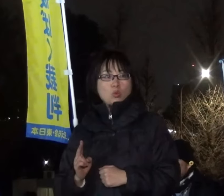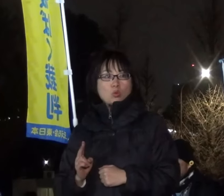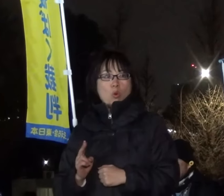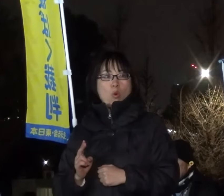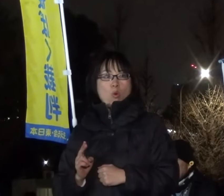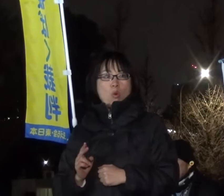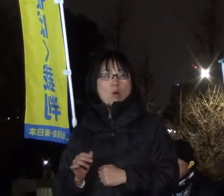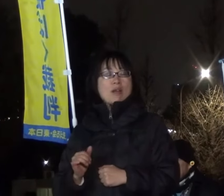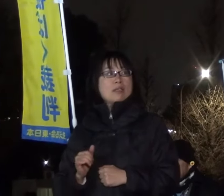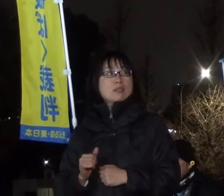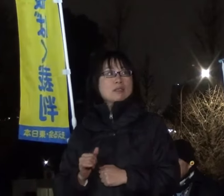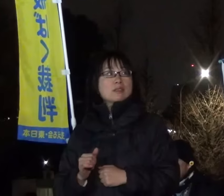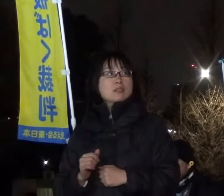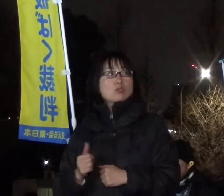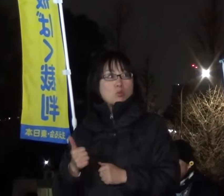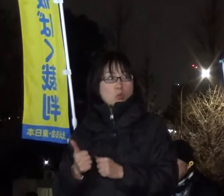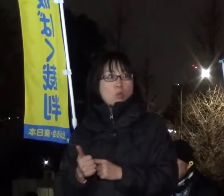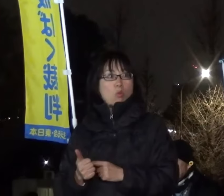省の方が